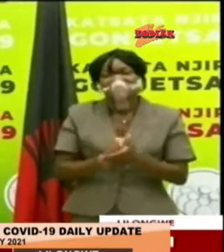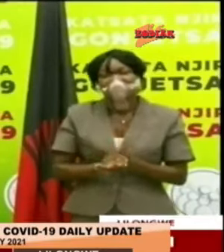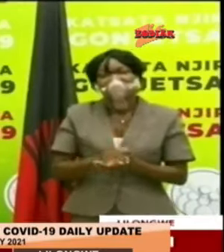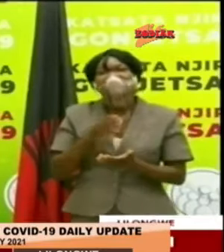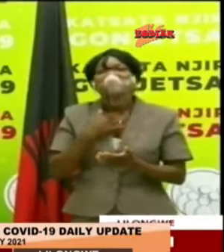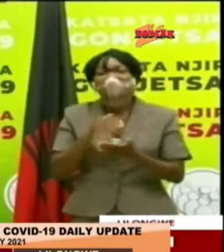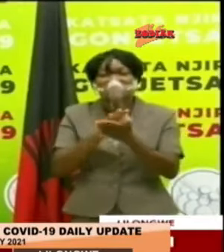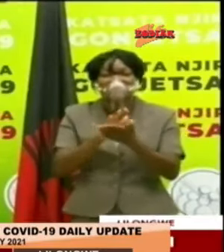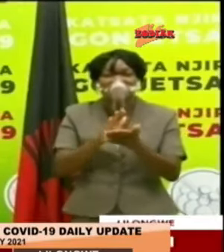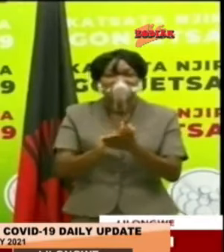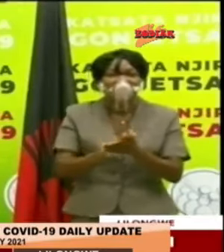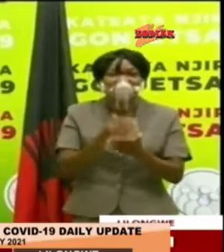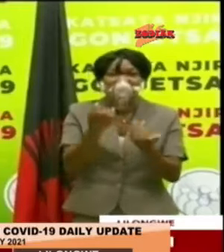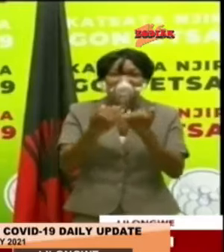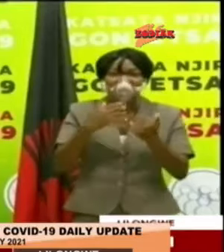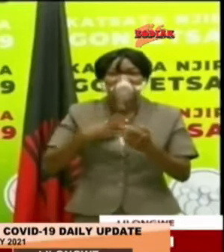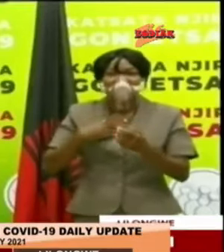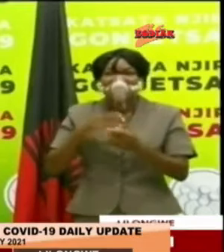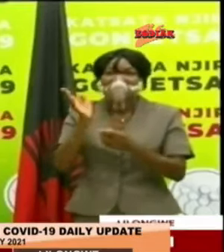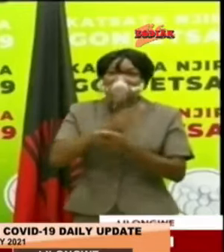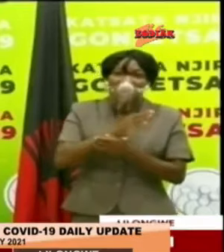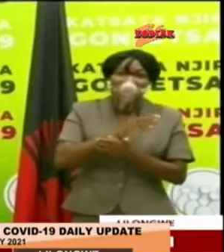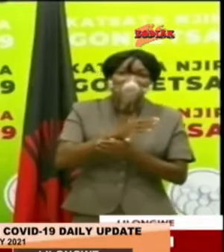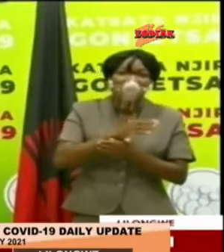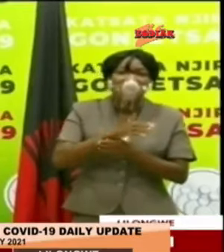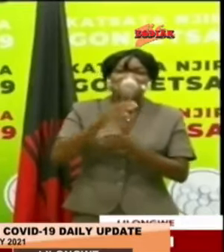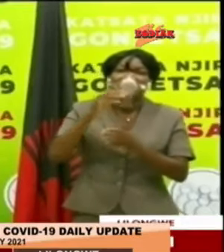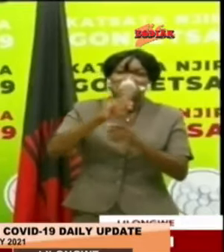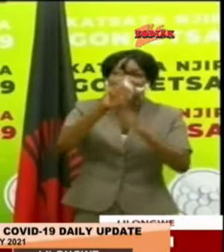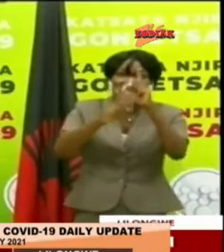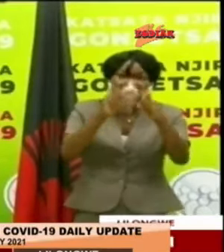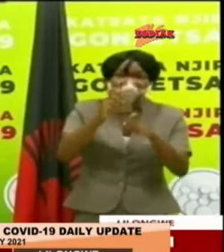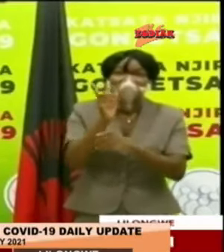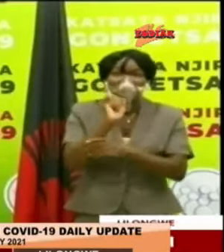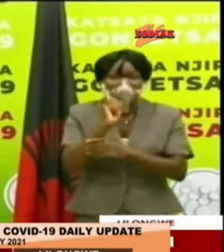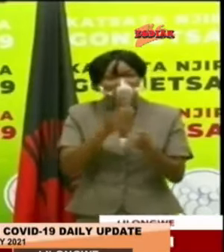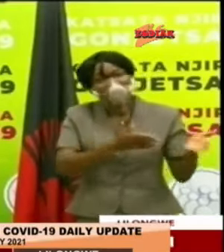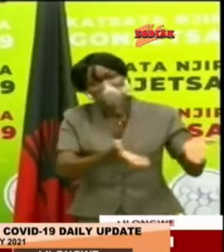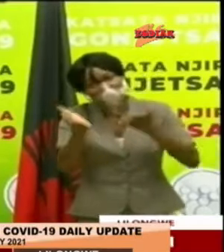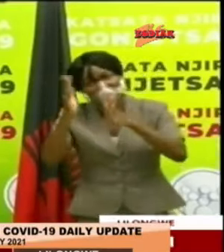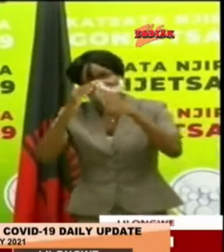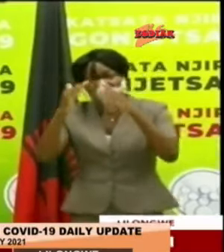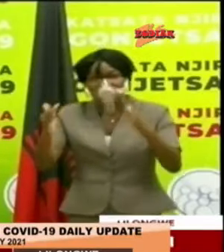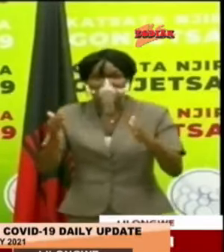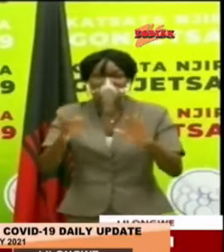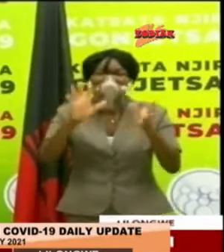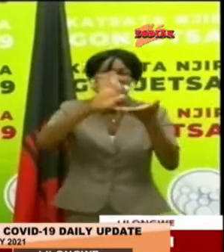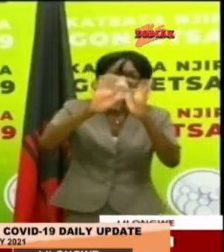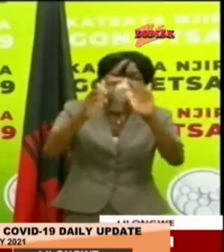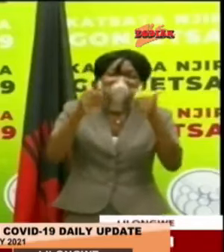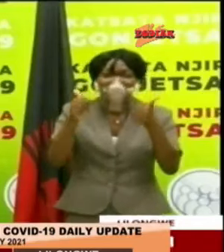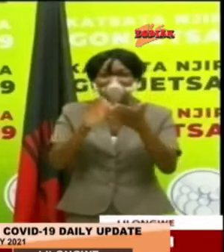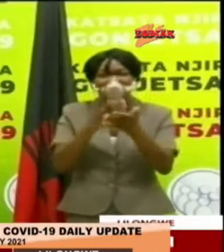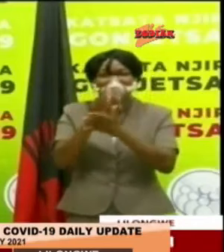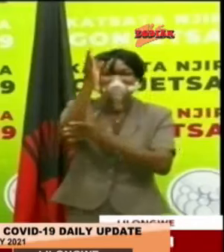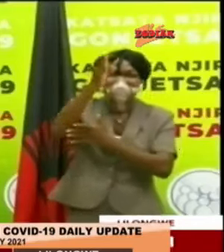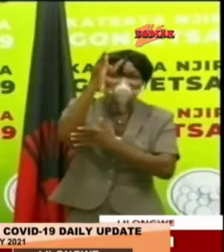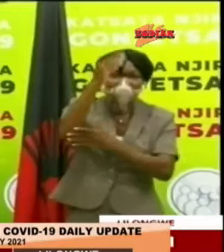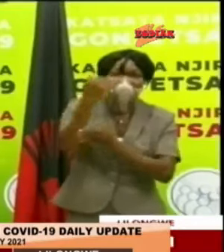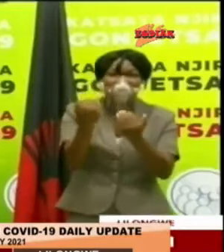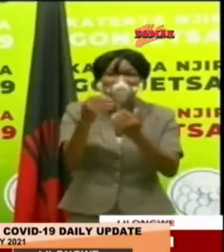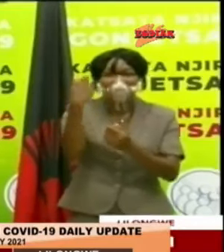amene mubwerera mava mutamaliza maeso anu chonde kadzisamaleni inu ndetsogolo la dziko lino